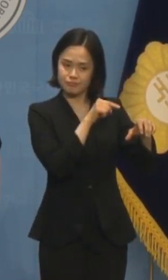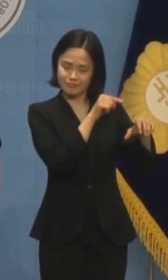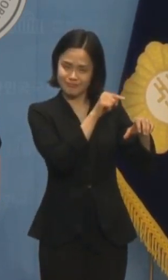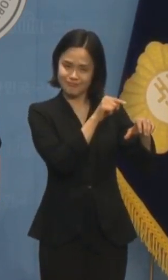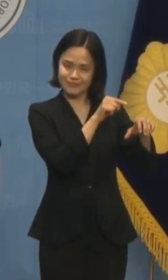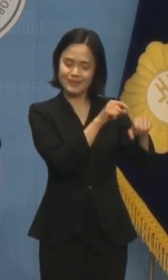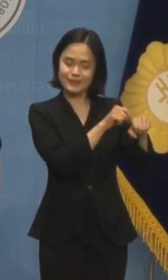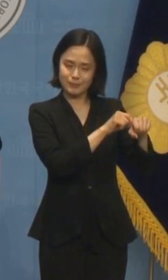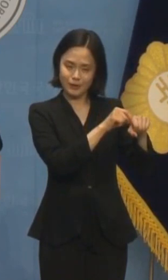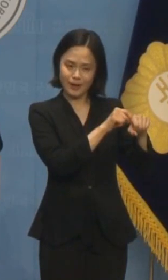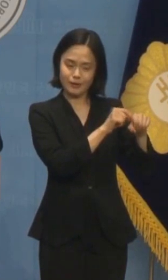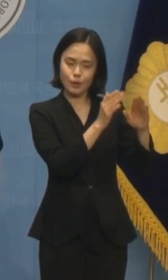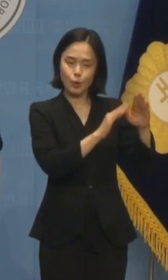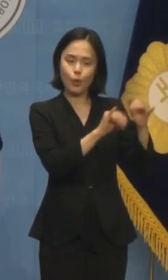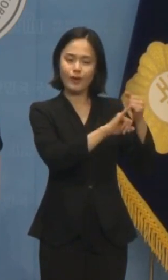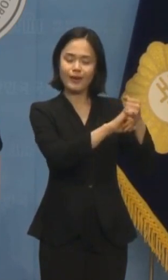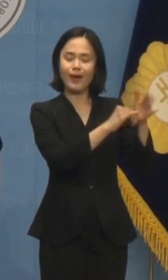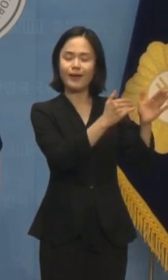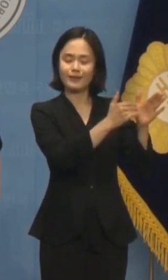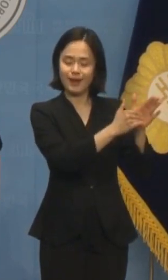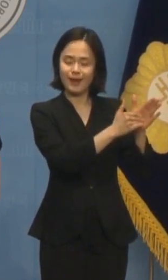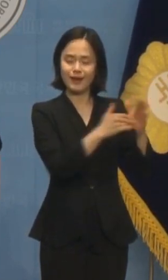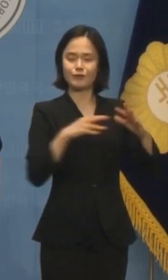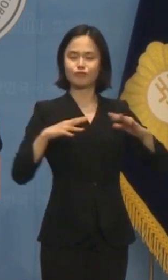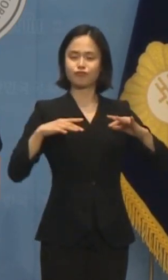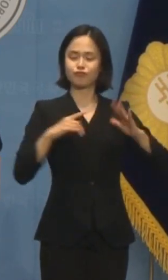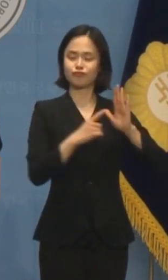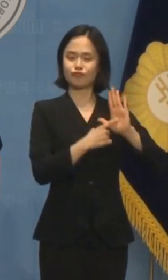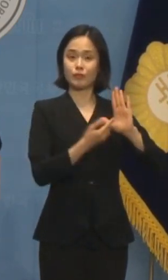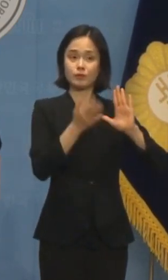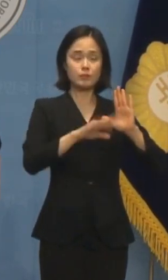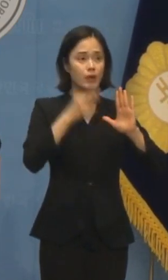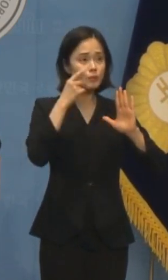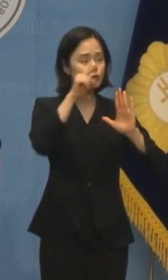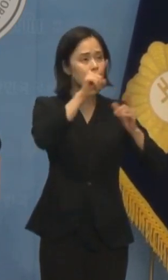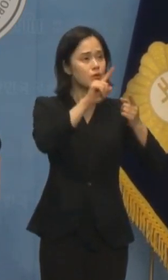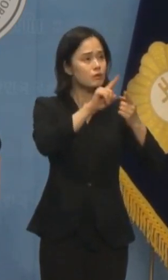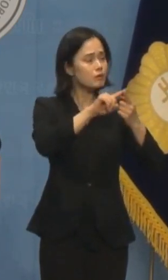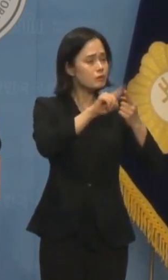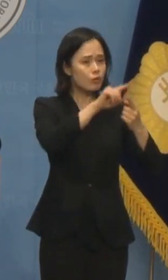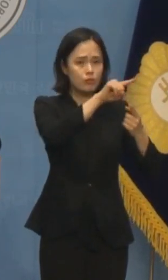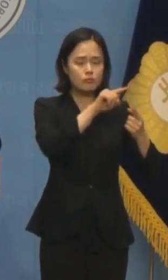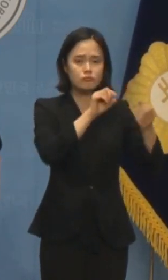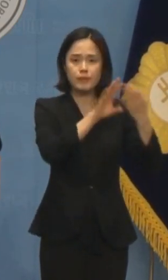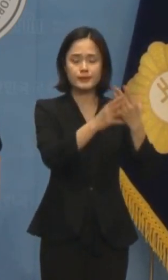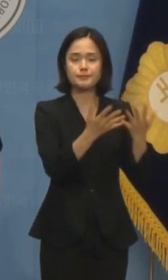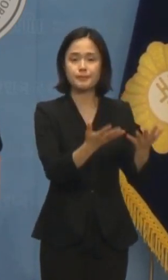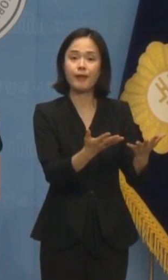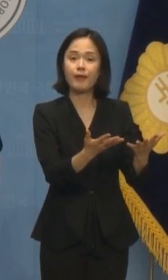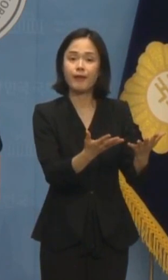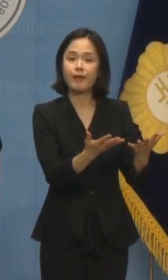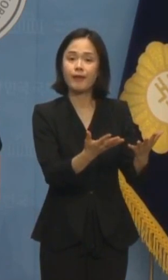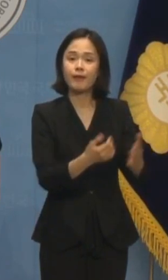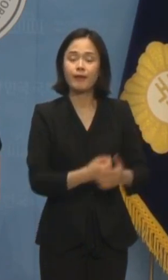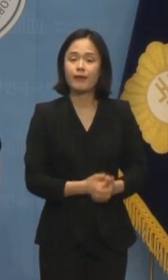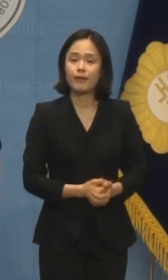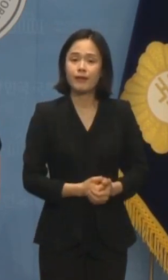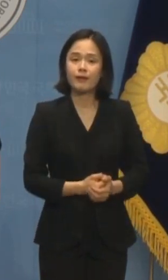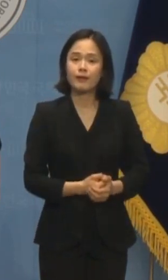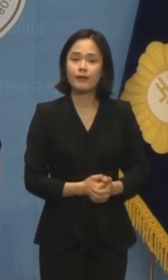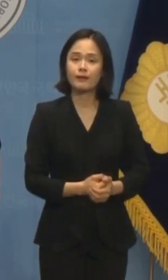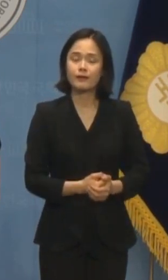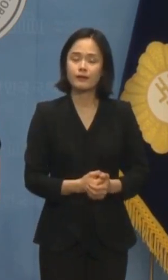자화자찬했지만 정작 미국은 시큰둥했습니다. 간단한 성명만 내고 정례